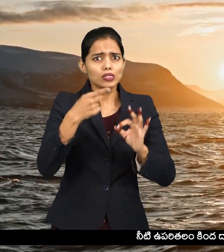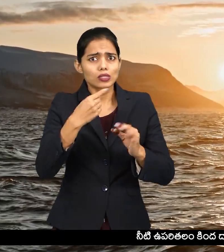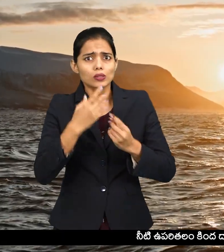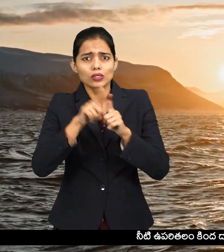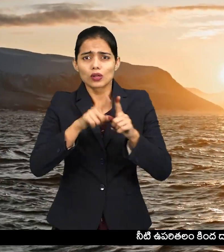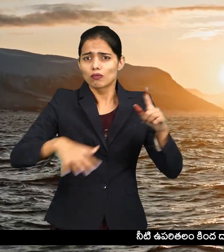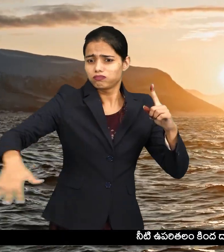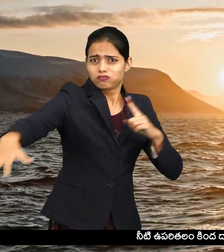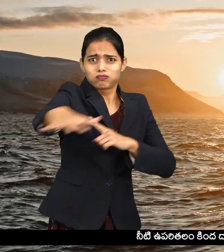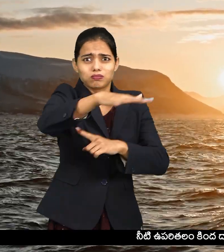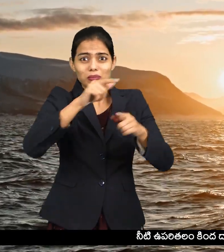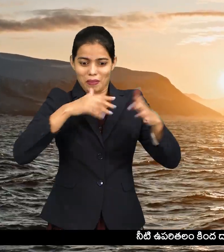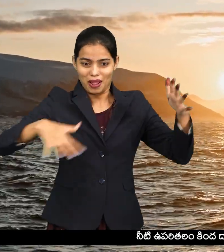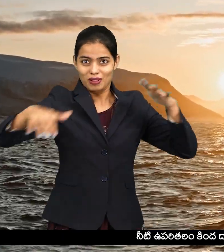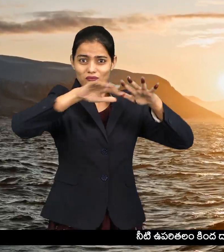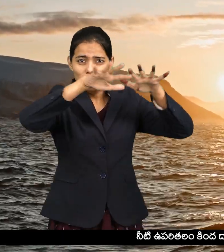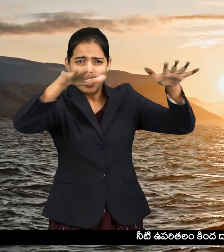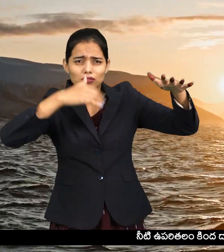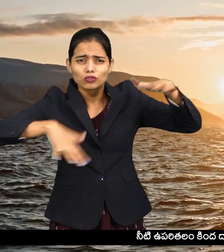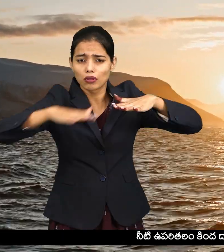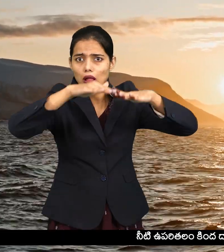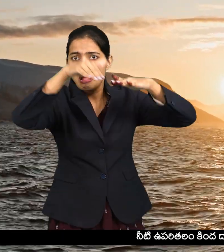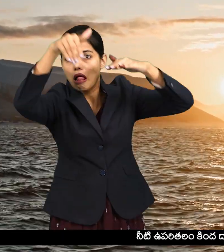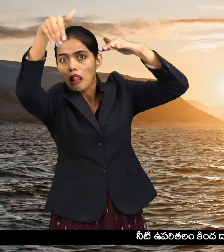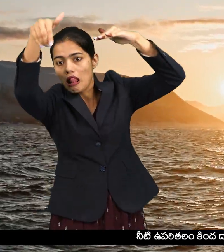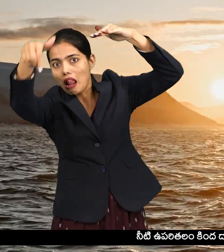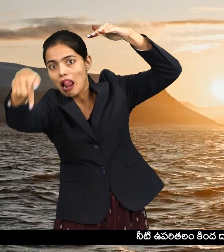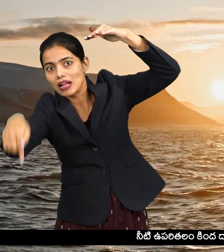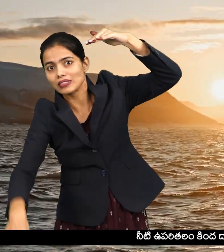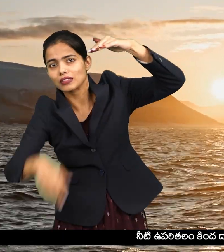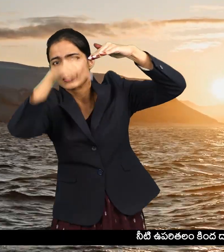నీటి ఉపరితలం కింద దాగి ఉన్న రహస్యాలు ఏమిటి అనేది